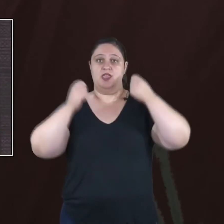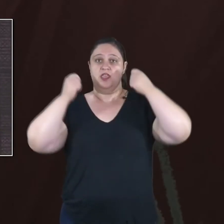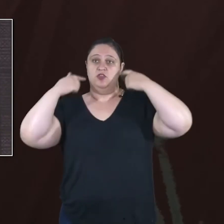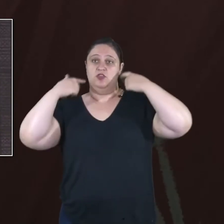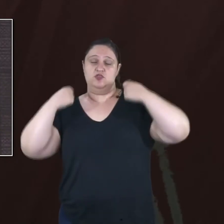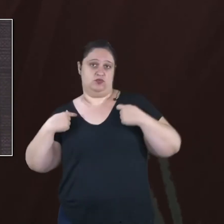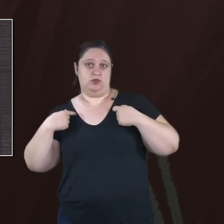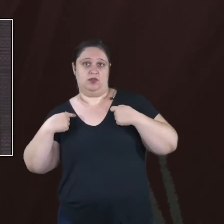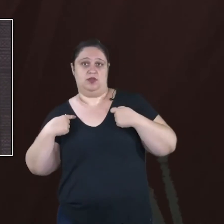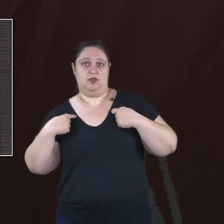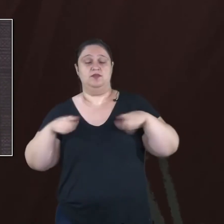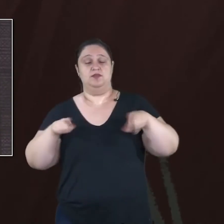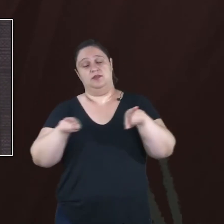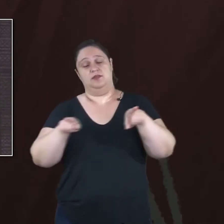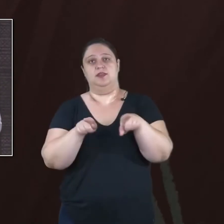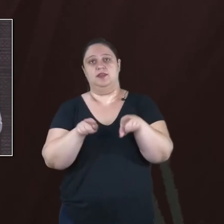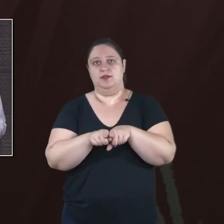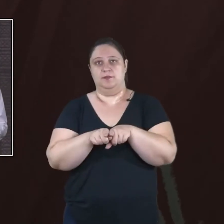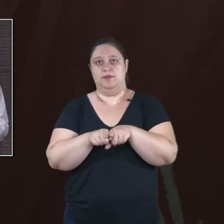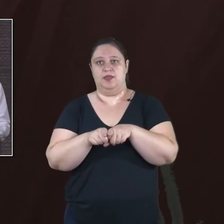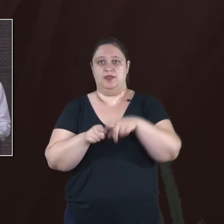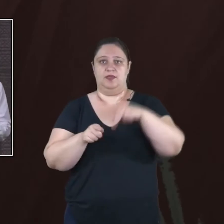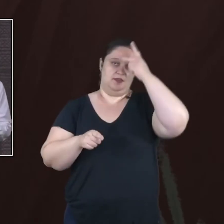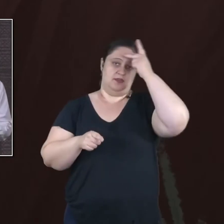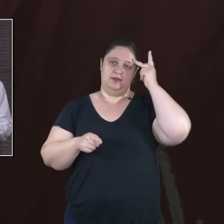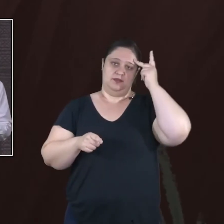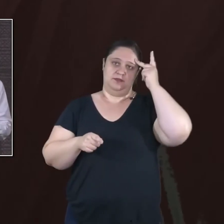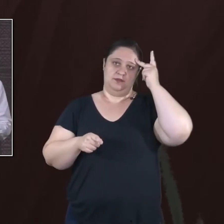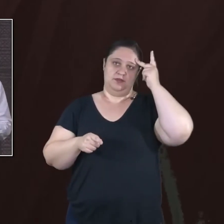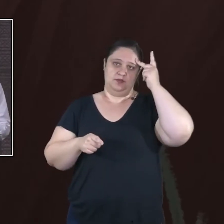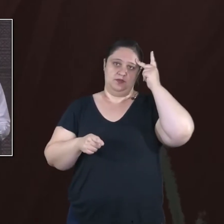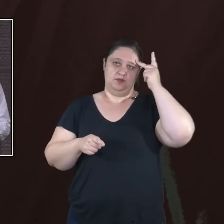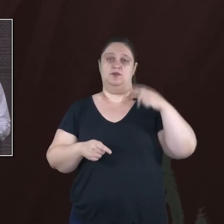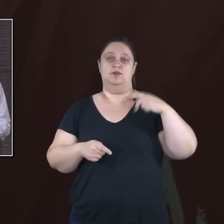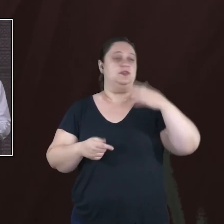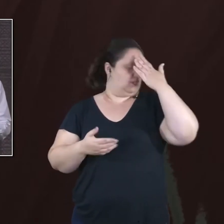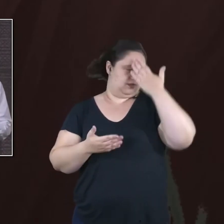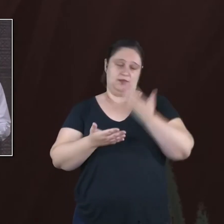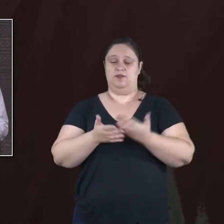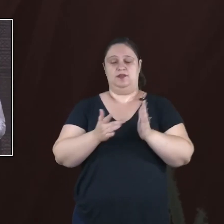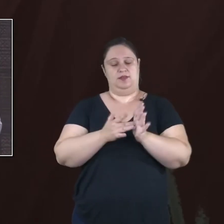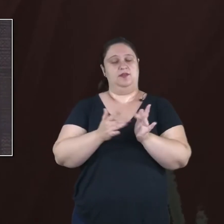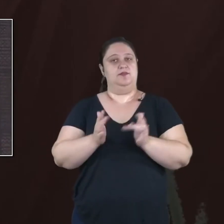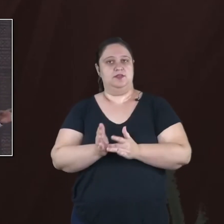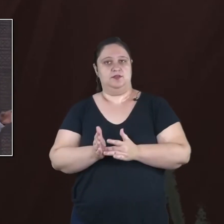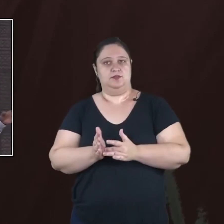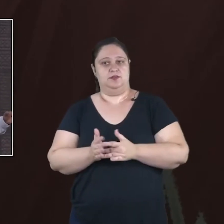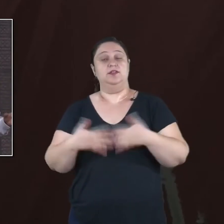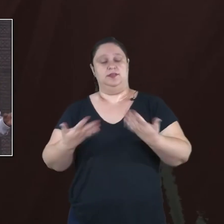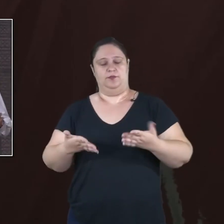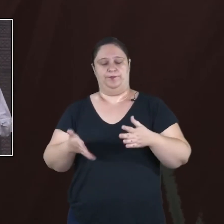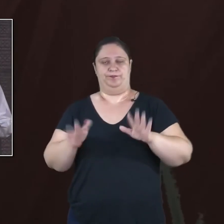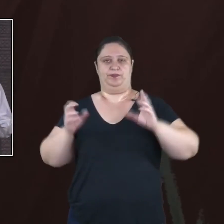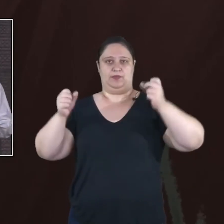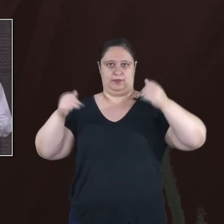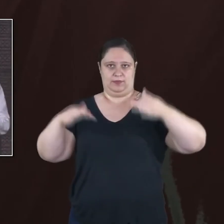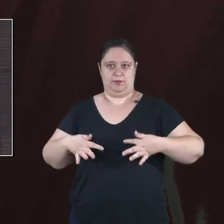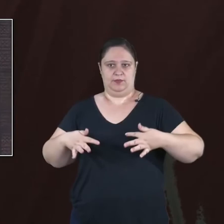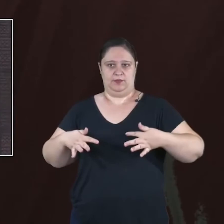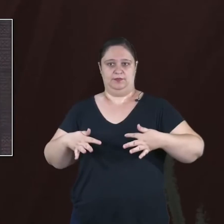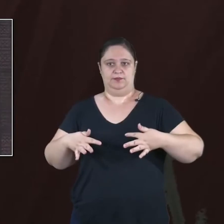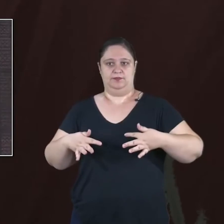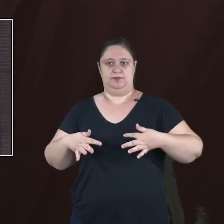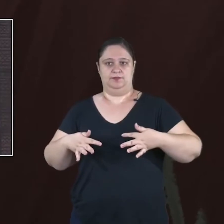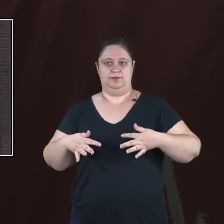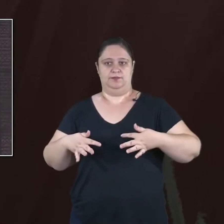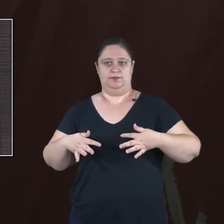dos gregos que não se converteram cristãos. Isto é, os judeus, ser